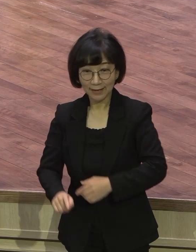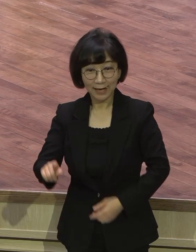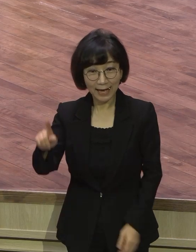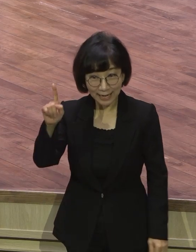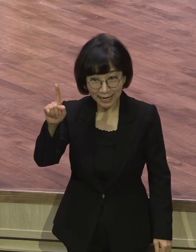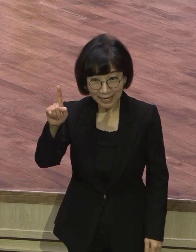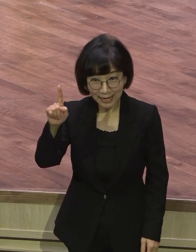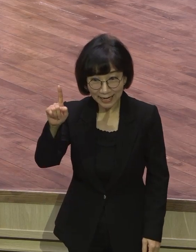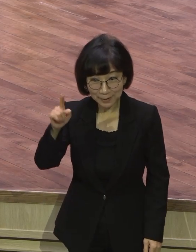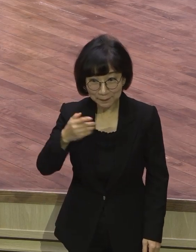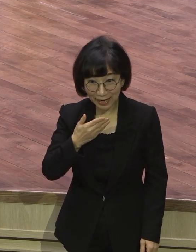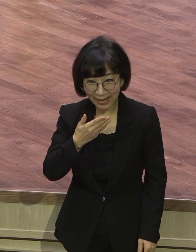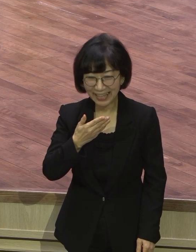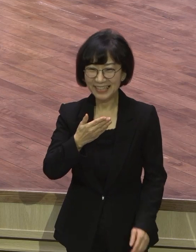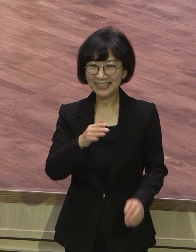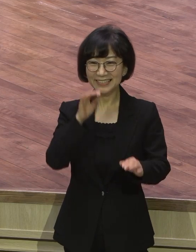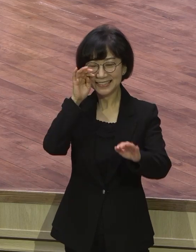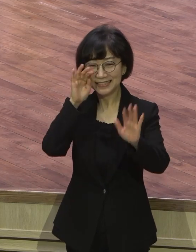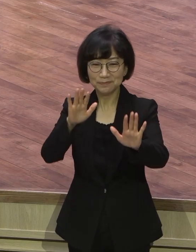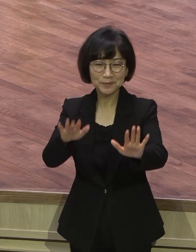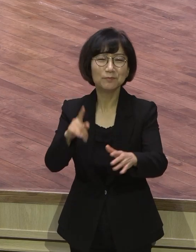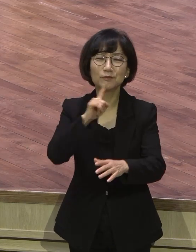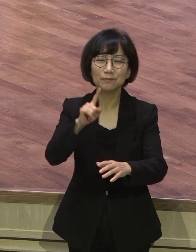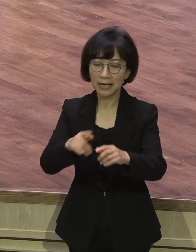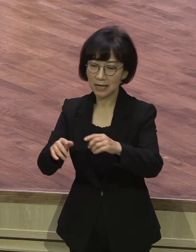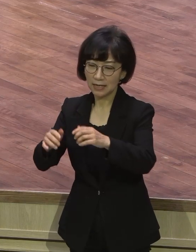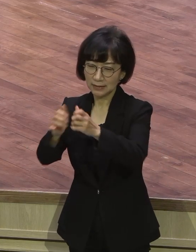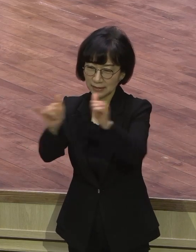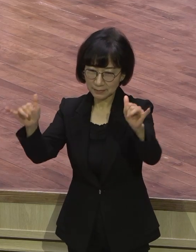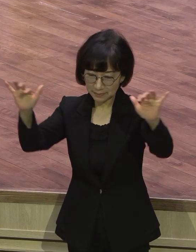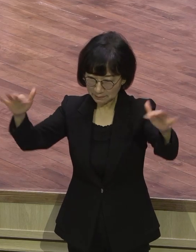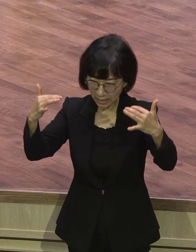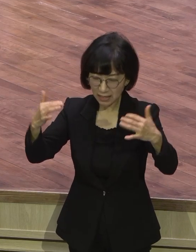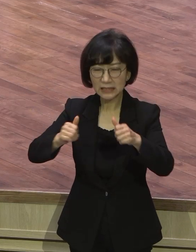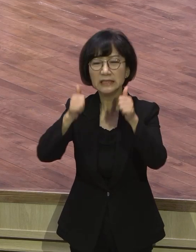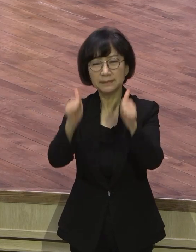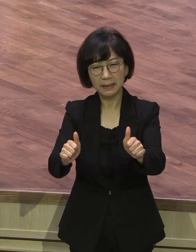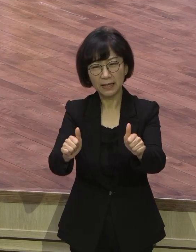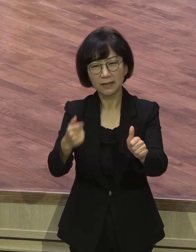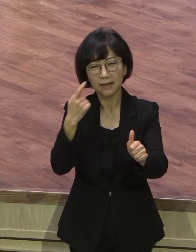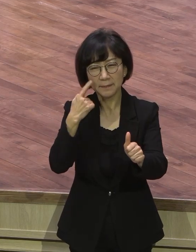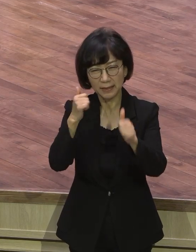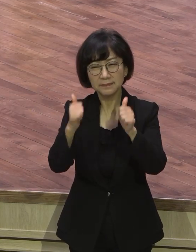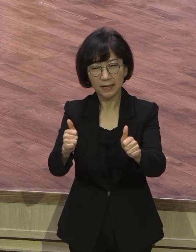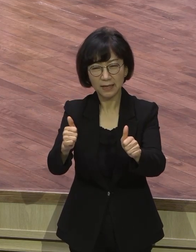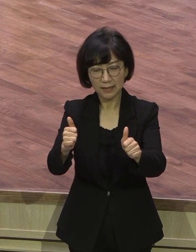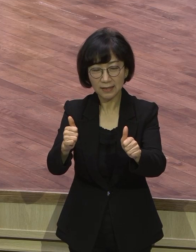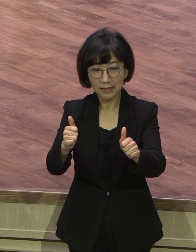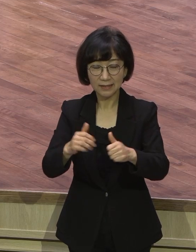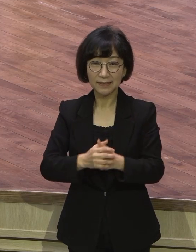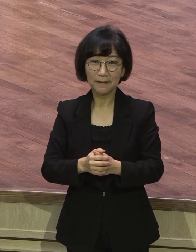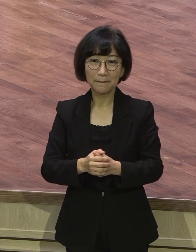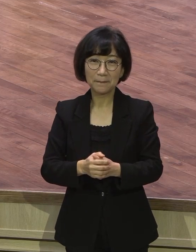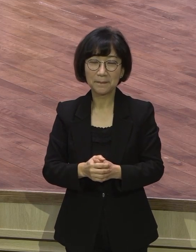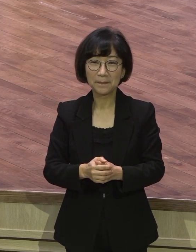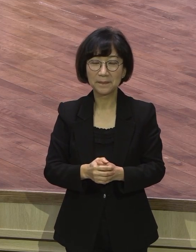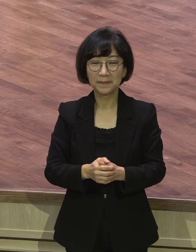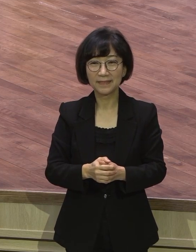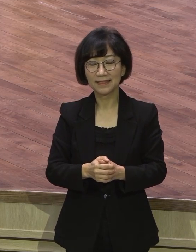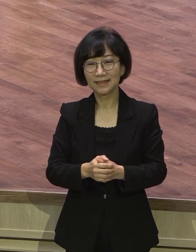공개적으로 아니면 재판을 받아서 시행하라는 의미예요. 지금. 그게 따르는. 그리고 궁극적으로는 이런